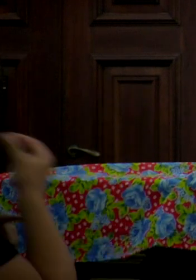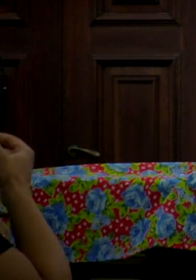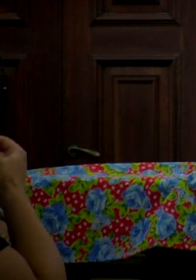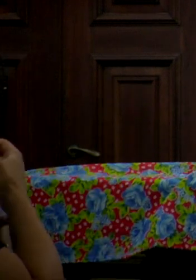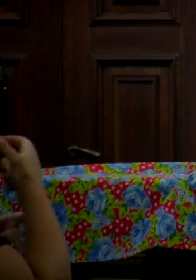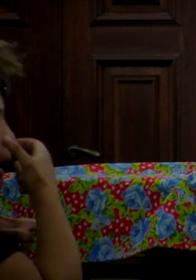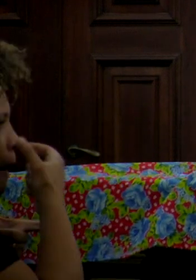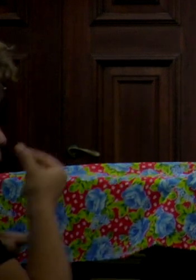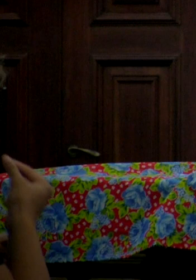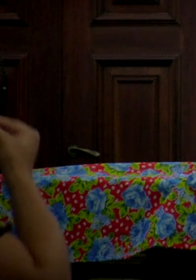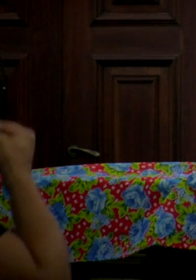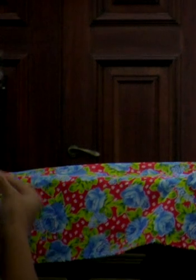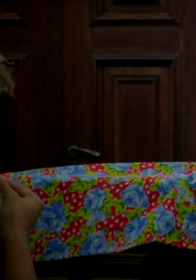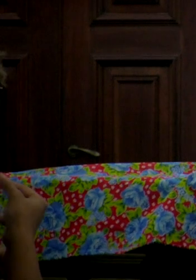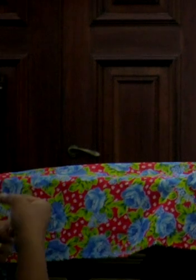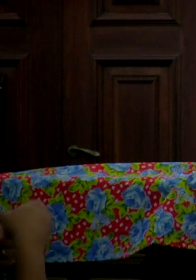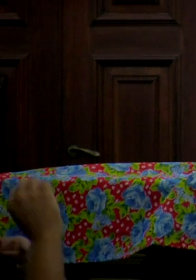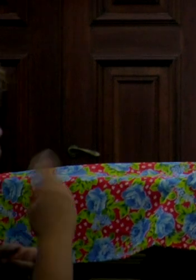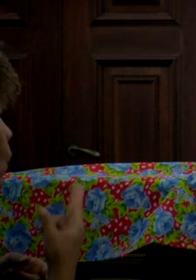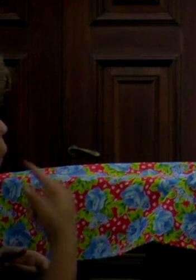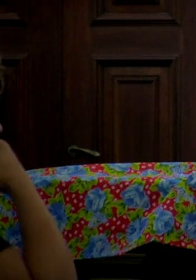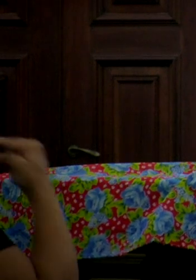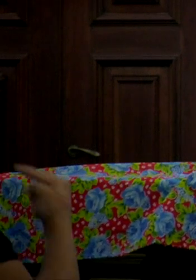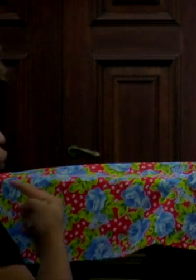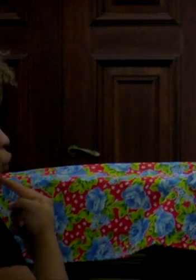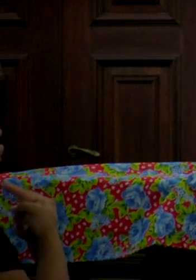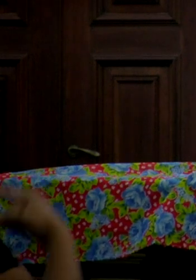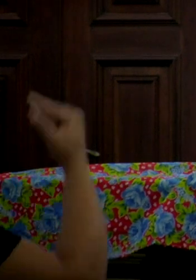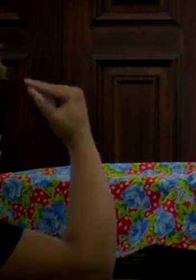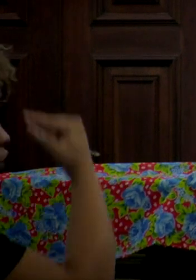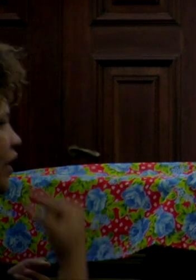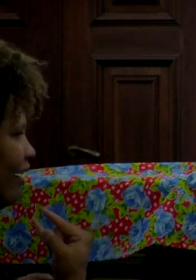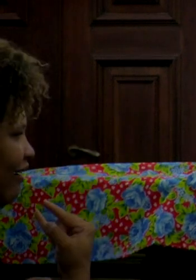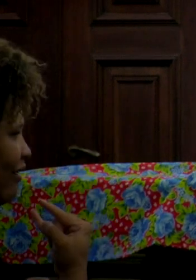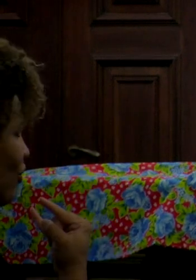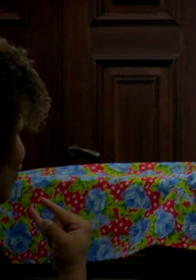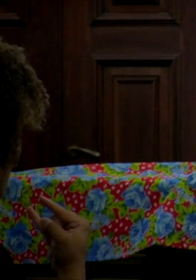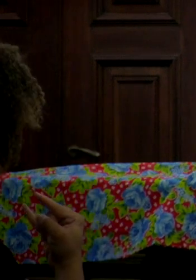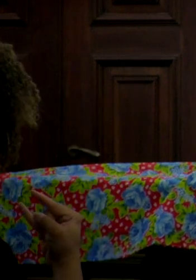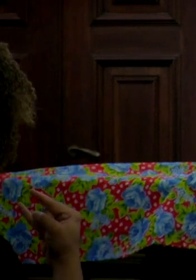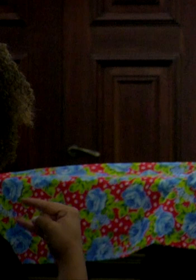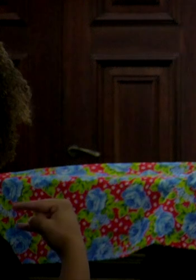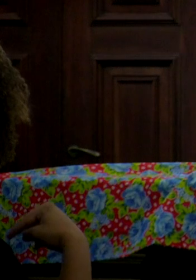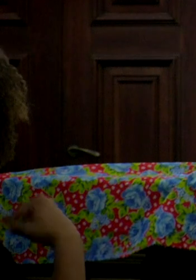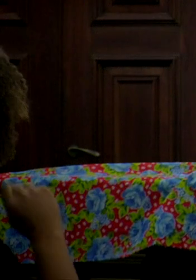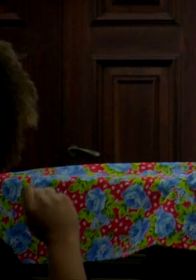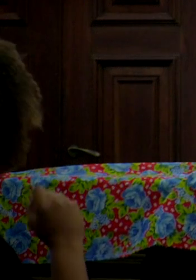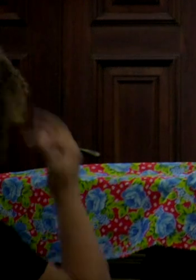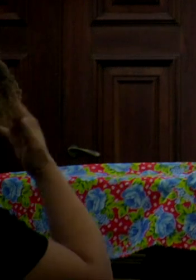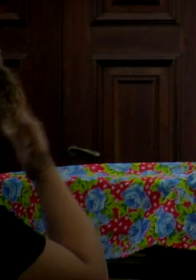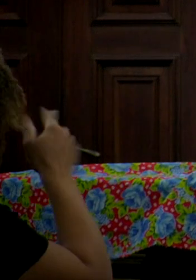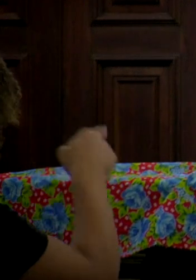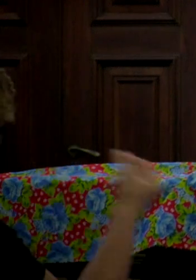poder escuchar, los ciegos, y realmente los anormales somos nosotros. Hoy Patricia me enseñó que yo también